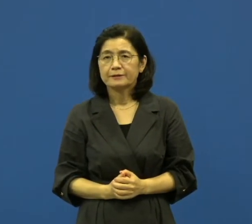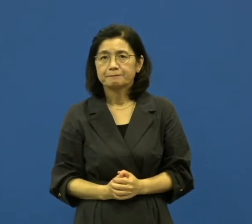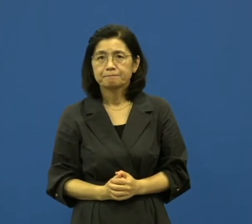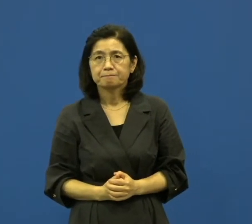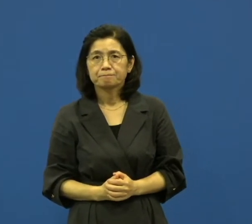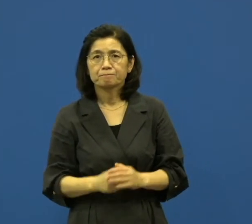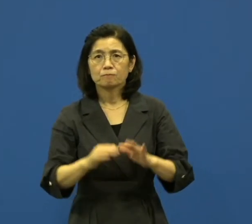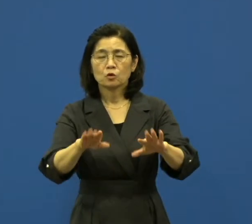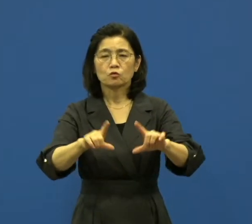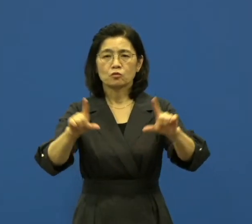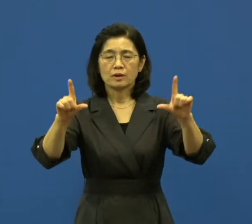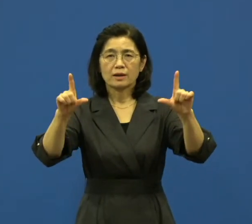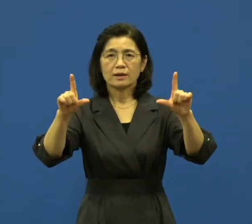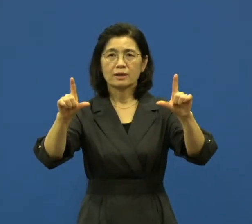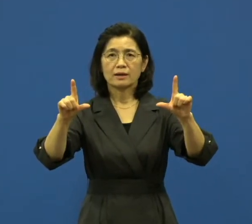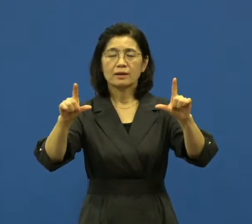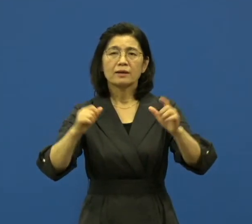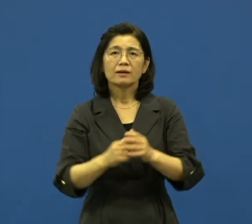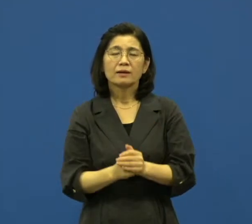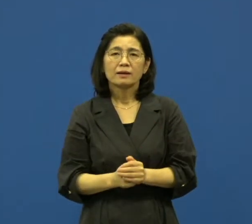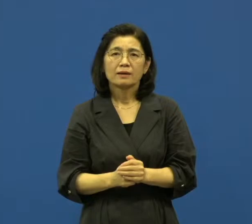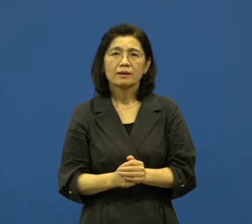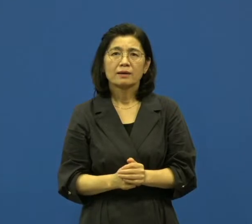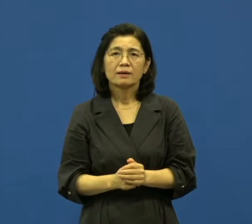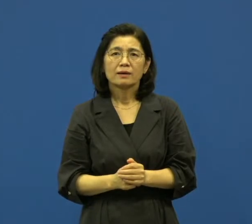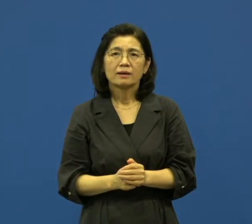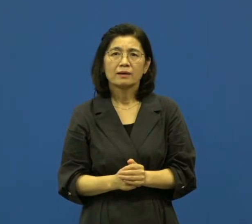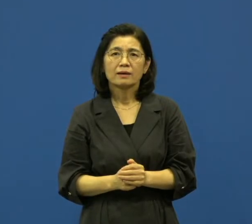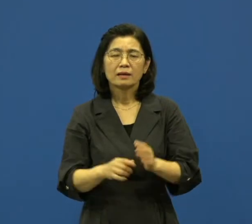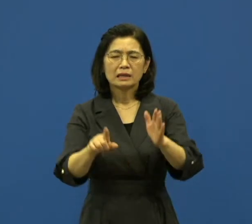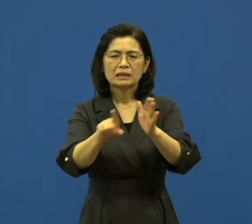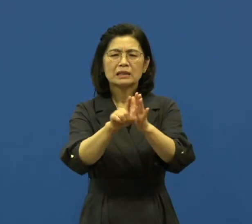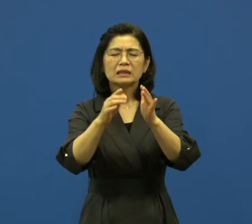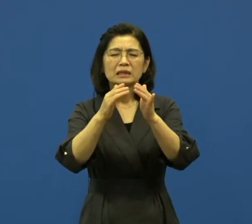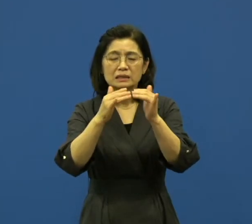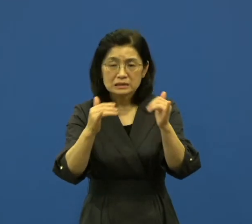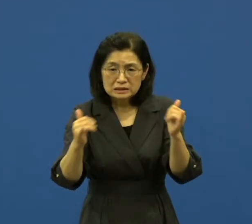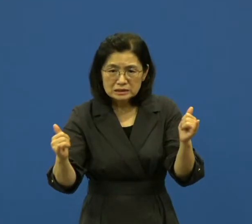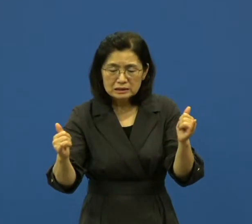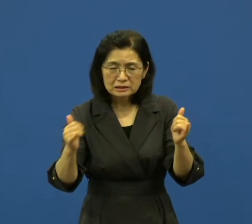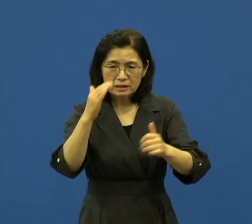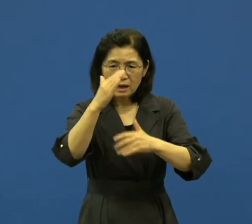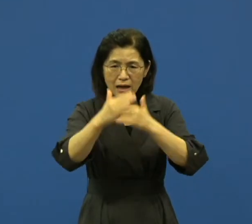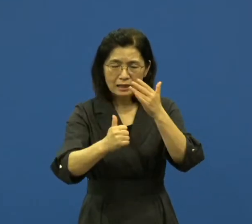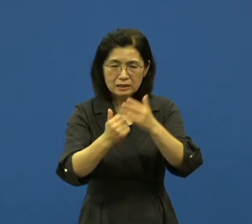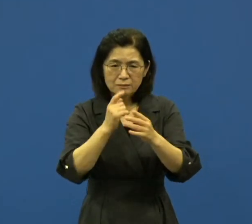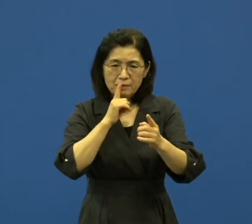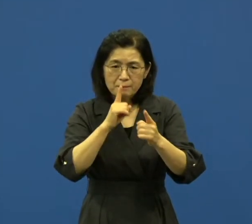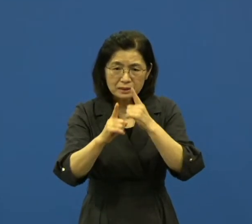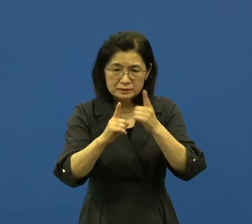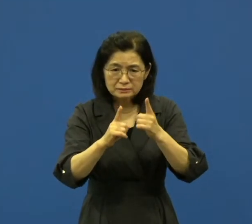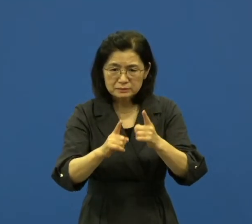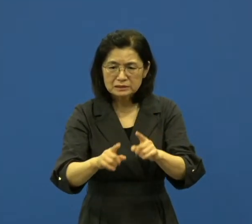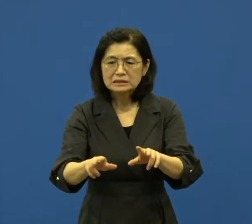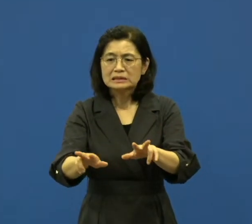여러분, 오늘날 많은 신자들이 공허한 신앙생활을 하고 있습니다. 원인은 말씀을 구체적으로 현실에 적용하는 데 실패했기